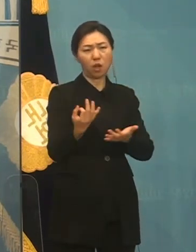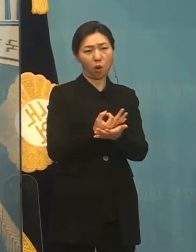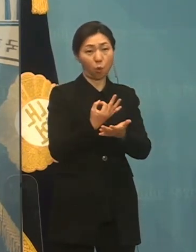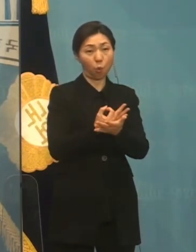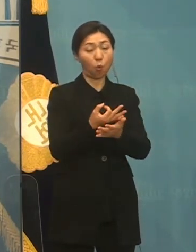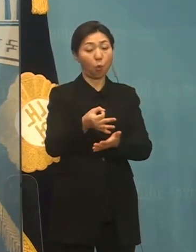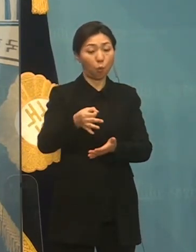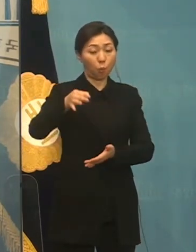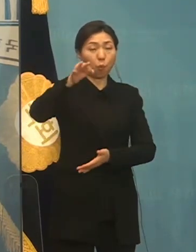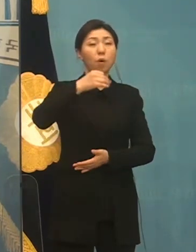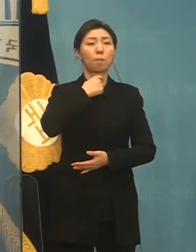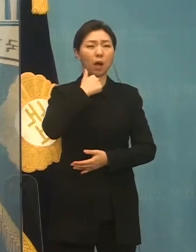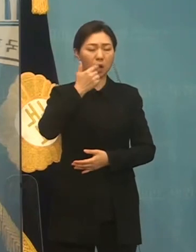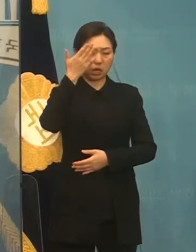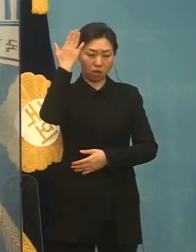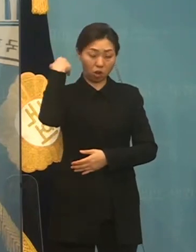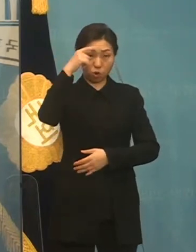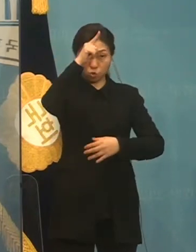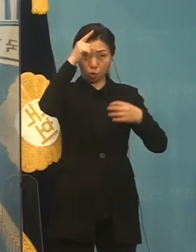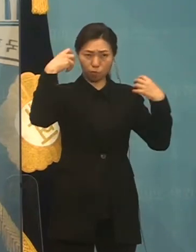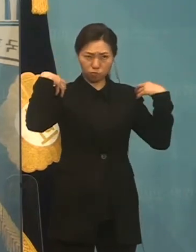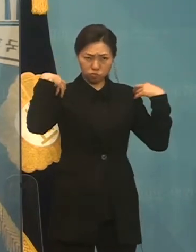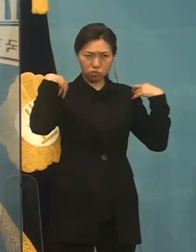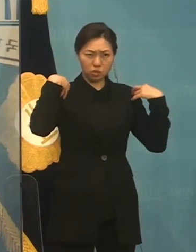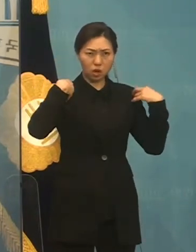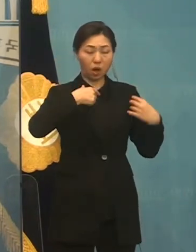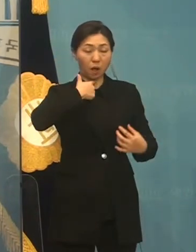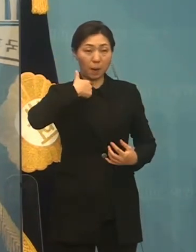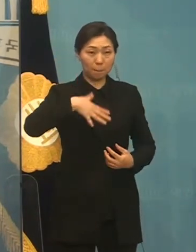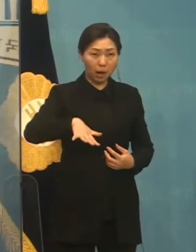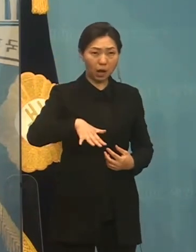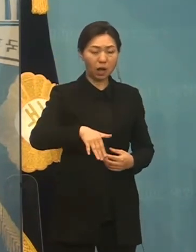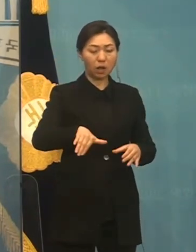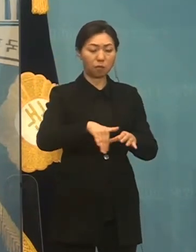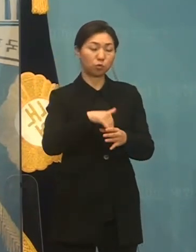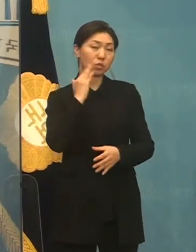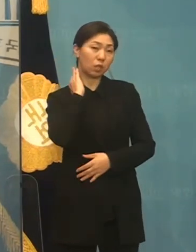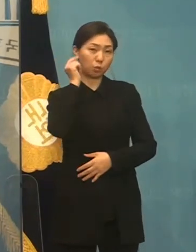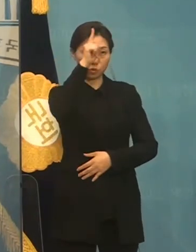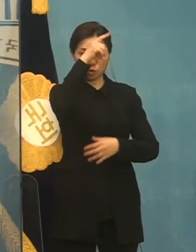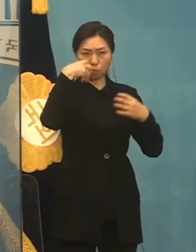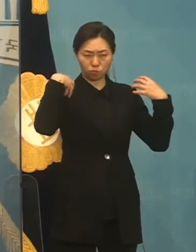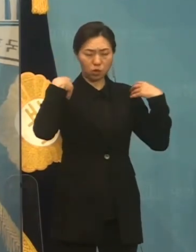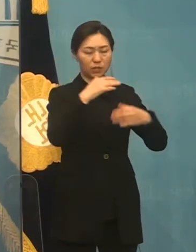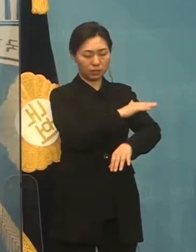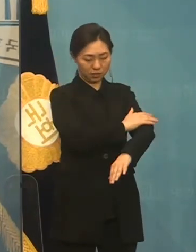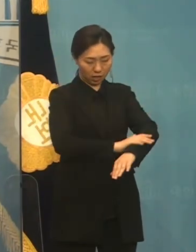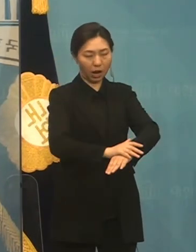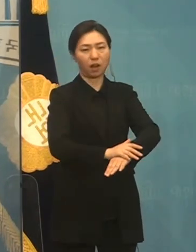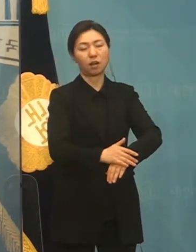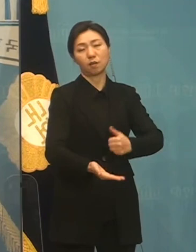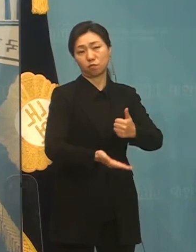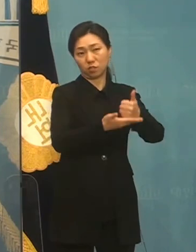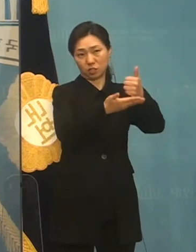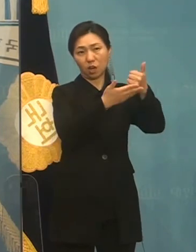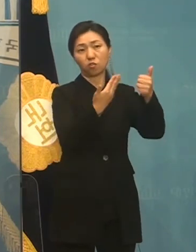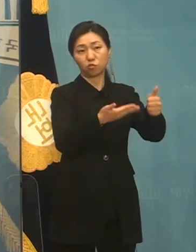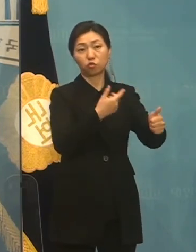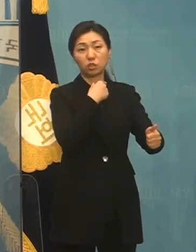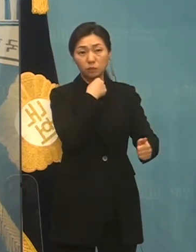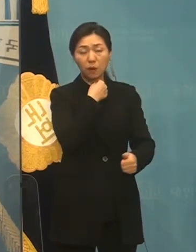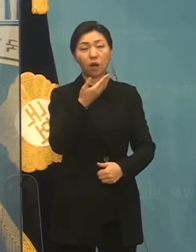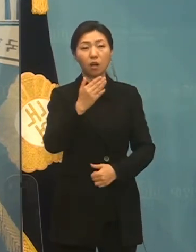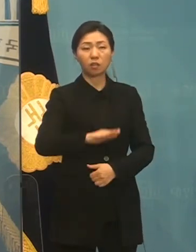역대 정부가 해내지 못한 문재인 정부의 제1의 농정 성과라 할 것입니다. 그러나 최근 들어 우리